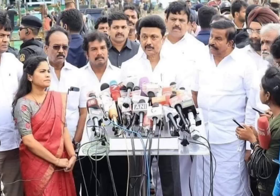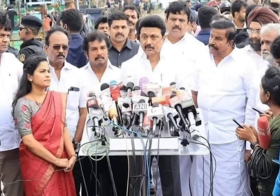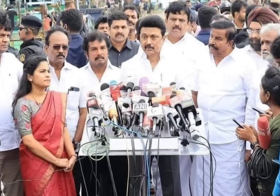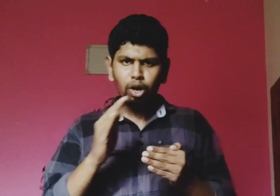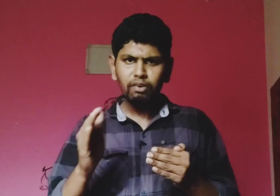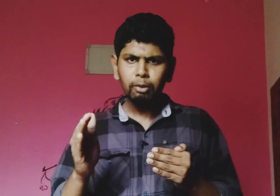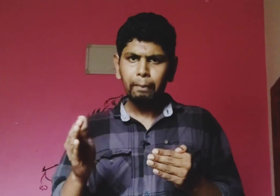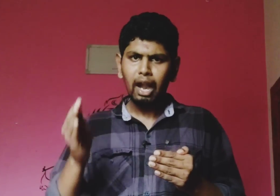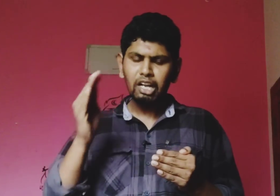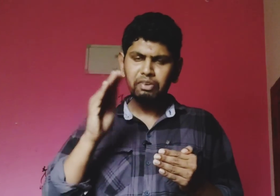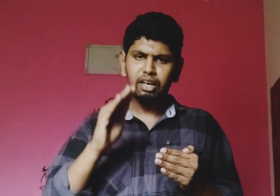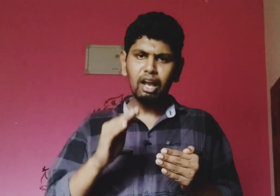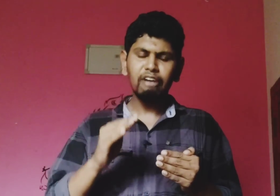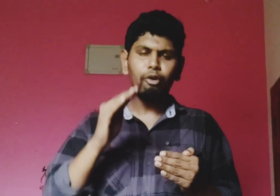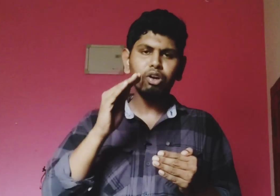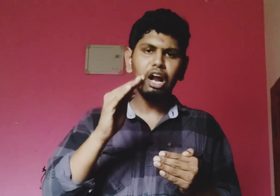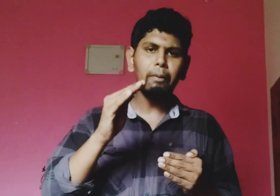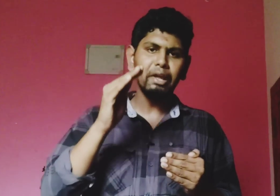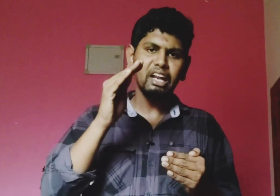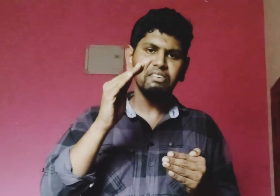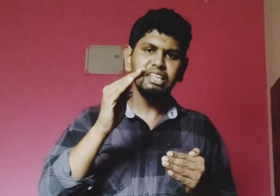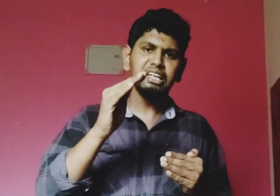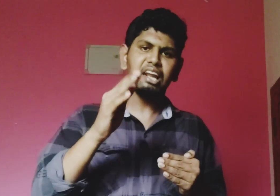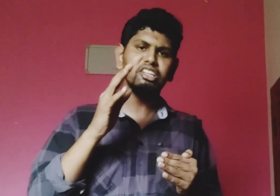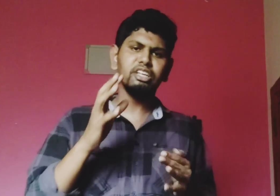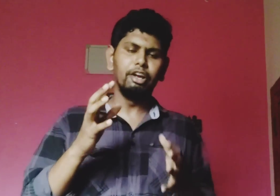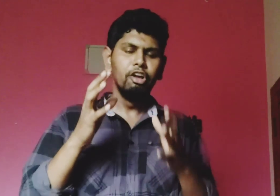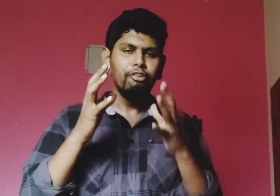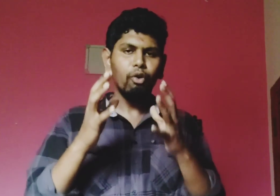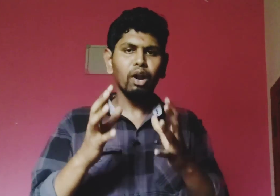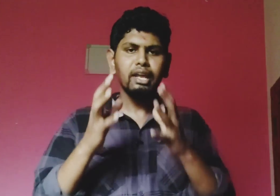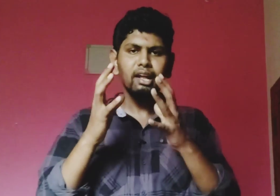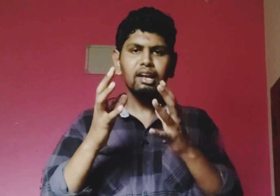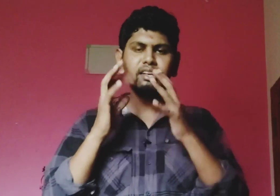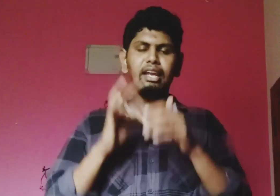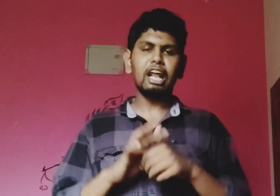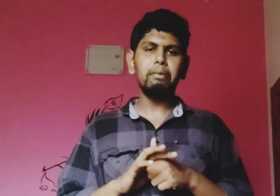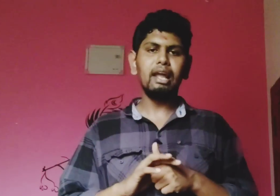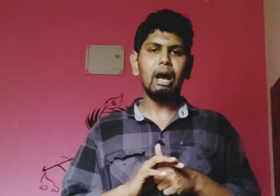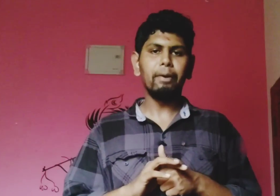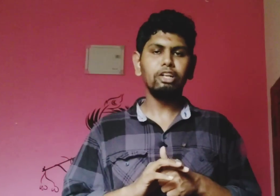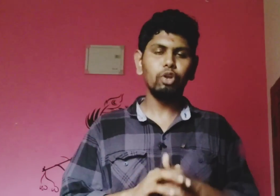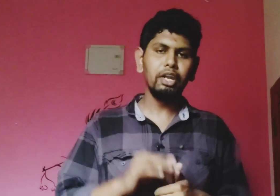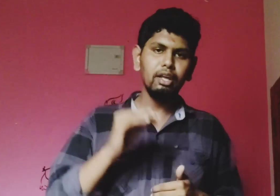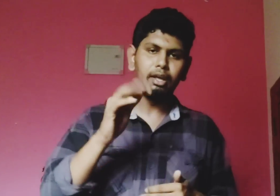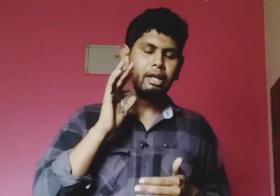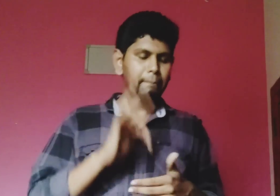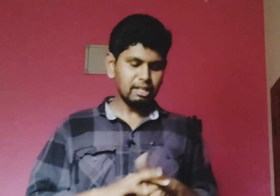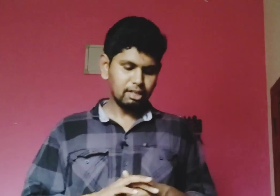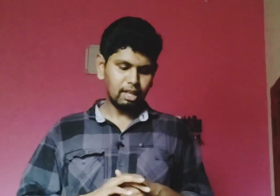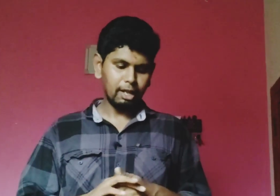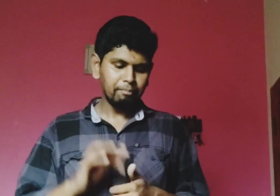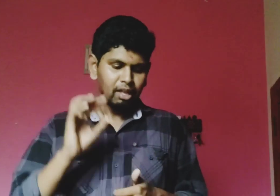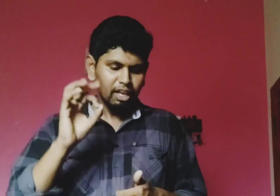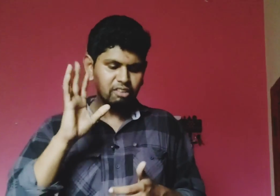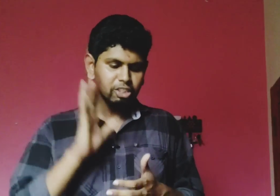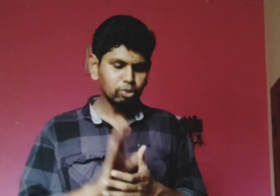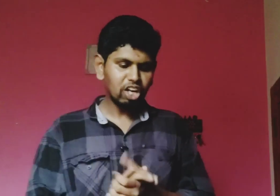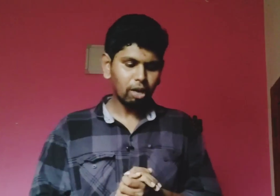இரவு முழுவதும் பாராட்டுவதற்காக ஃபோன் கால் அப்படிங்கிறது வந்துகிட்டே இருந்துச்சு. ஃபோனை எடுக்கிறதுக்கே நேரம் இல்லை அப்படின்னு சொல்லிட்டு பேசியிருந்தாரு. இது வந்து முதல்